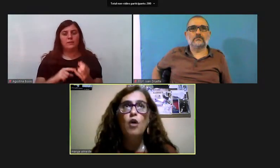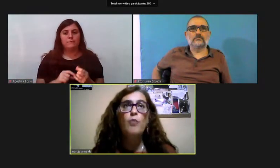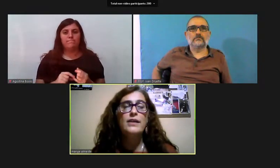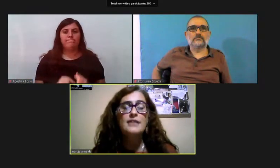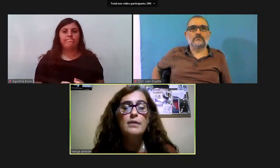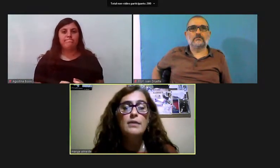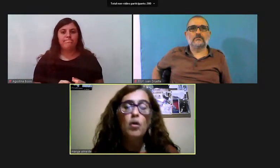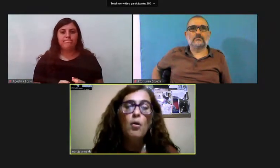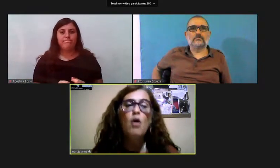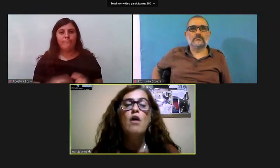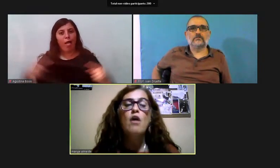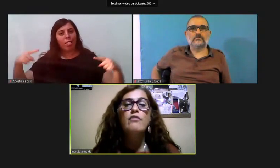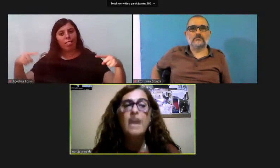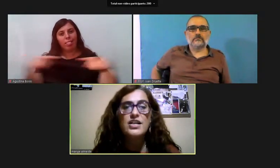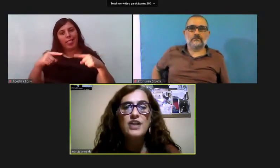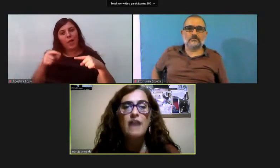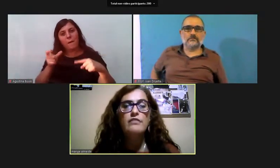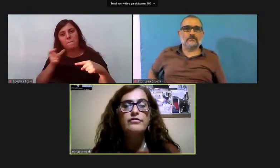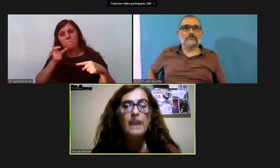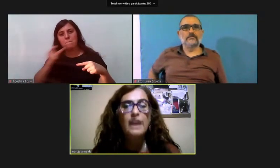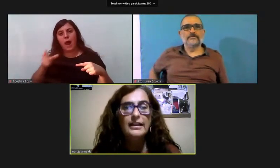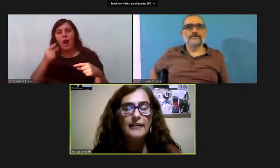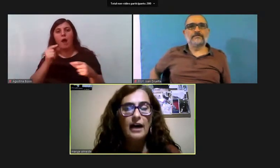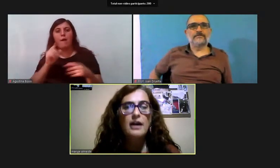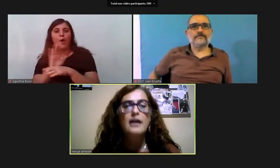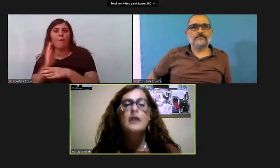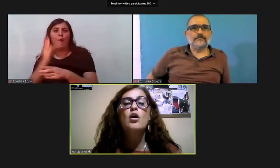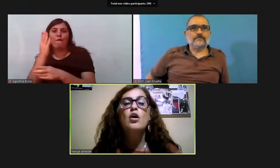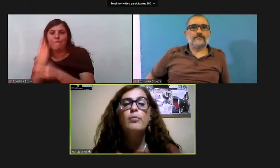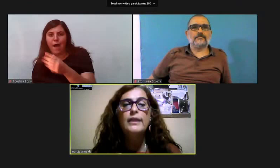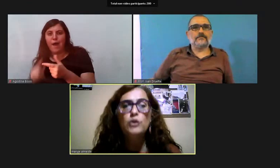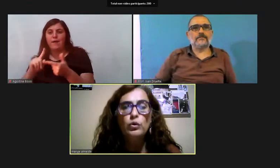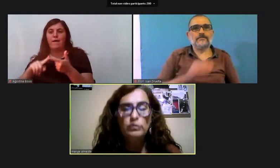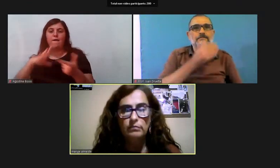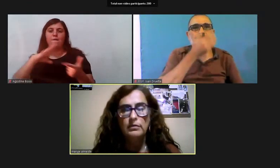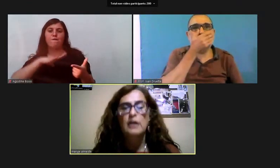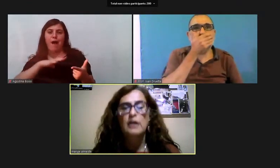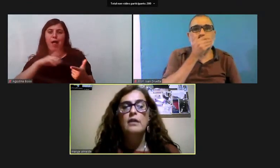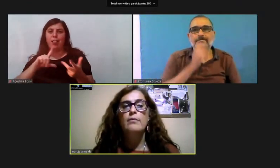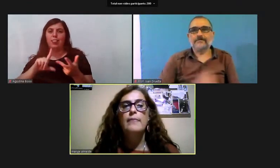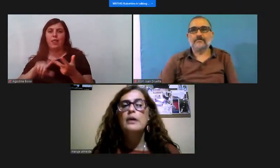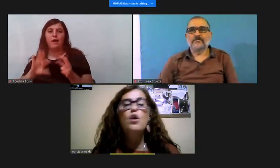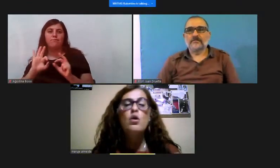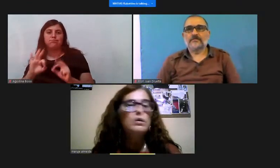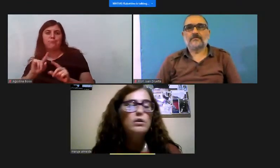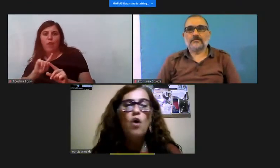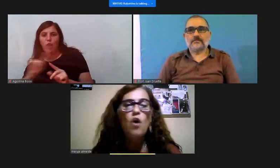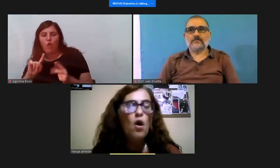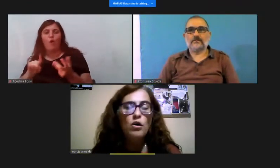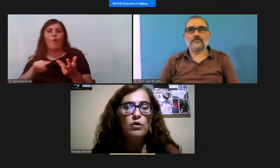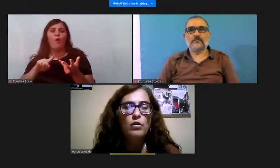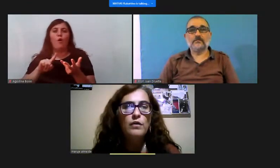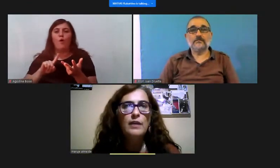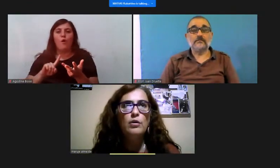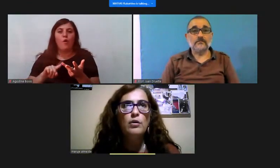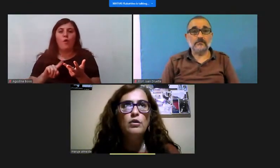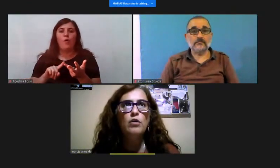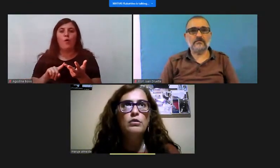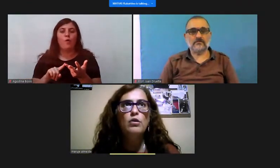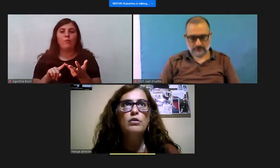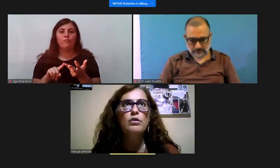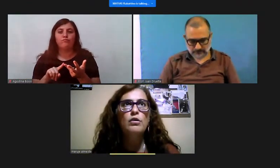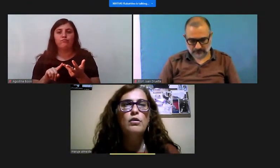tan opresivas como falla, falta, incompletud, no